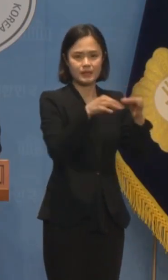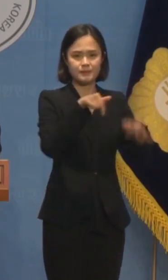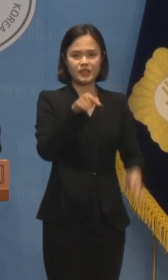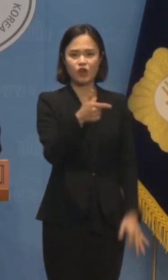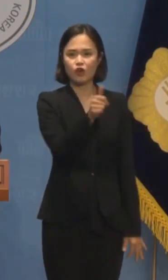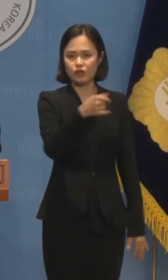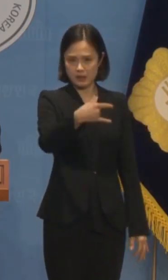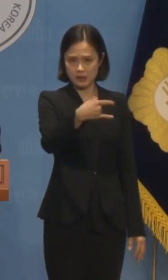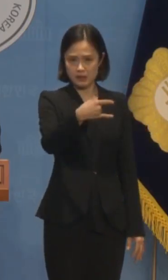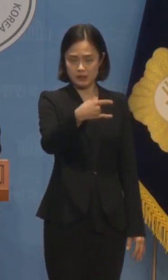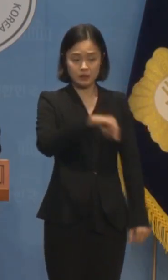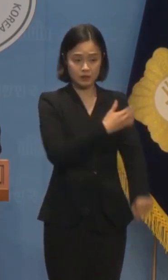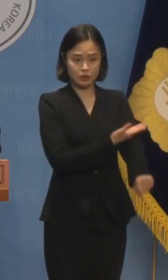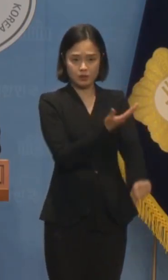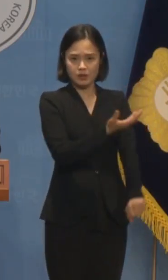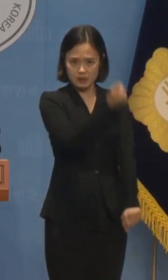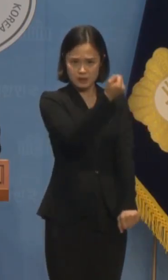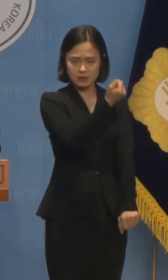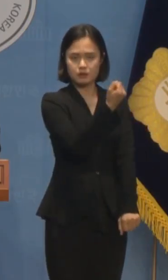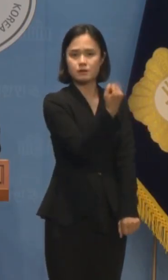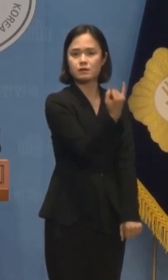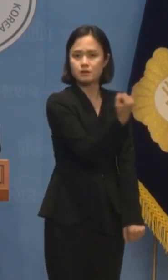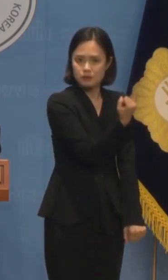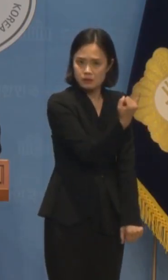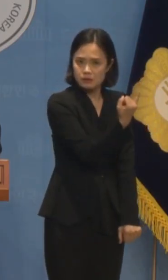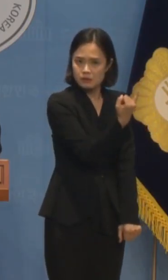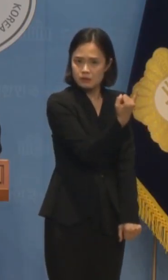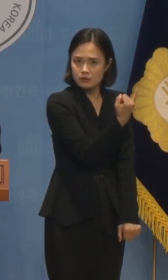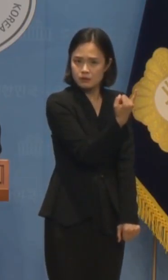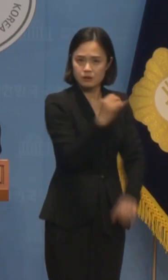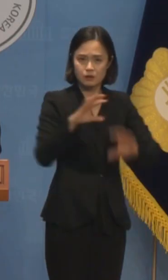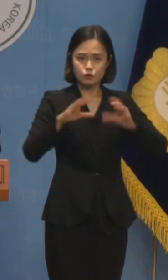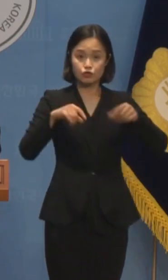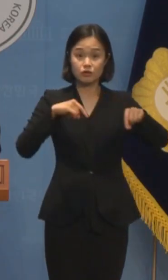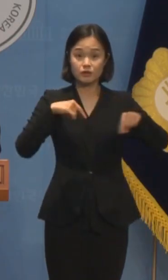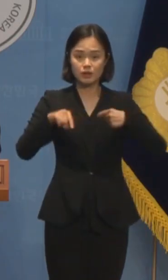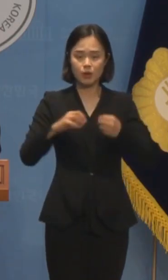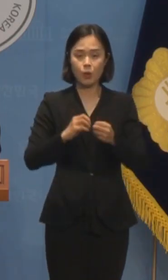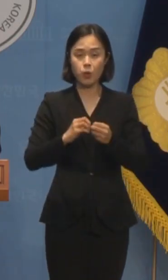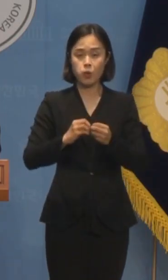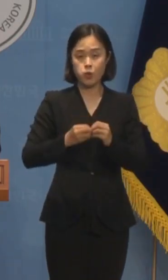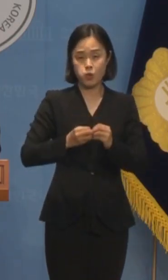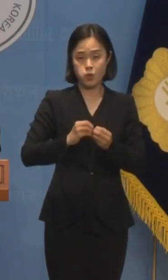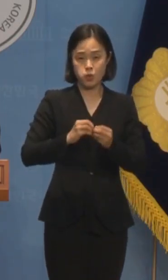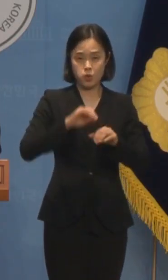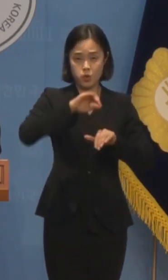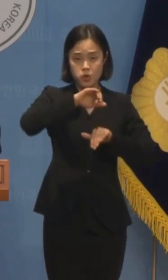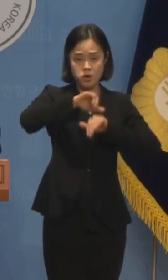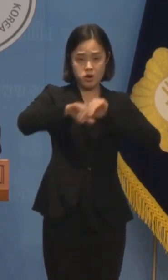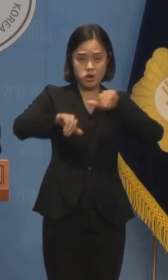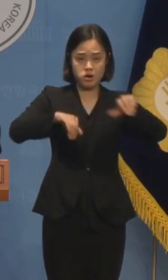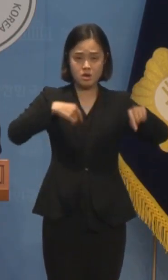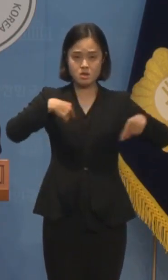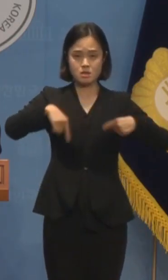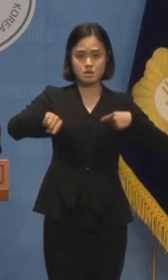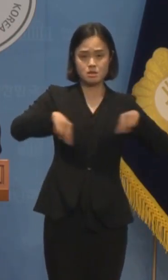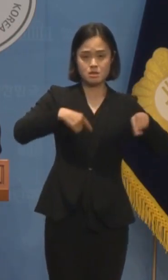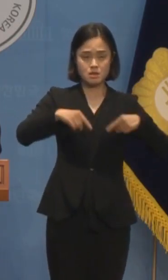권력을 준 김건희 여사가 그동안 얼마나 깊숙이 국정을 농단했을지 적나라하게